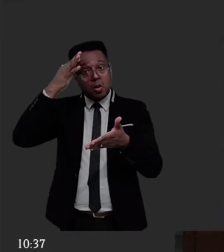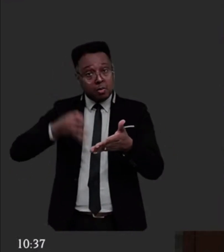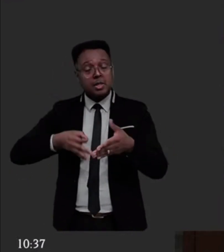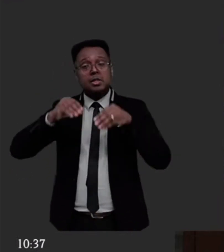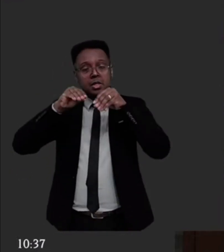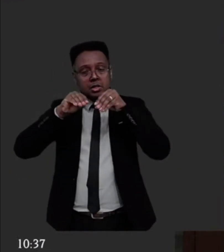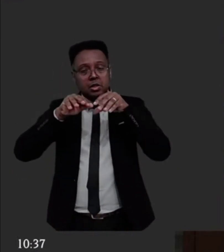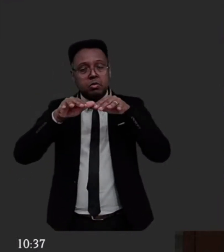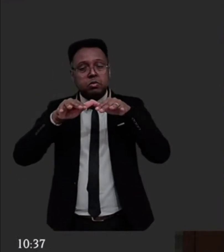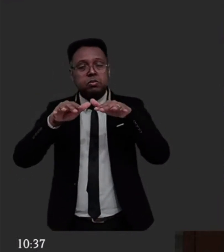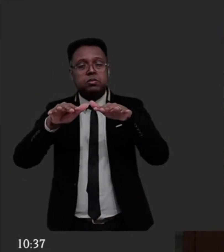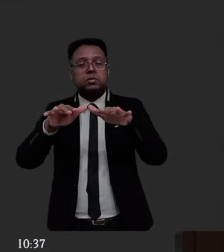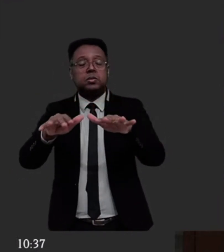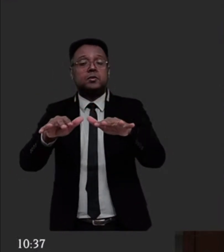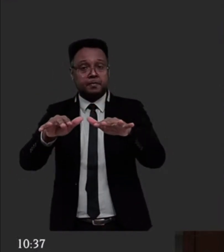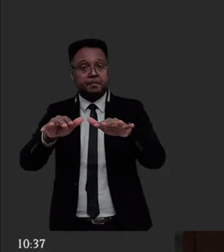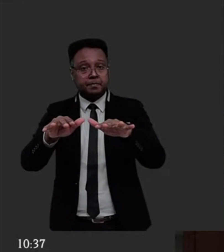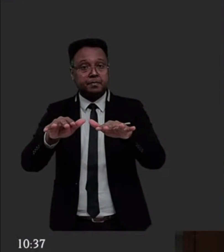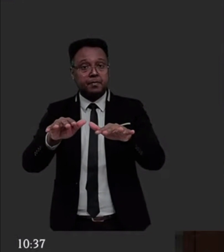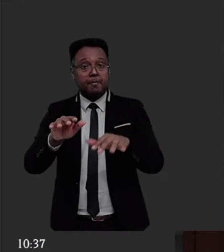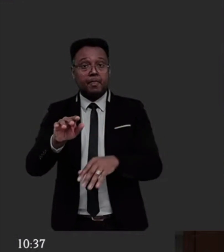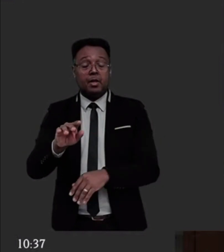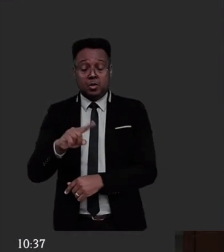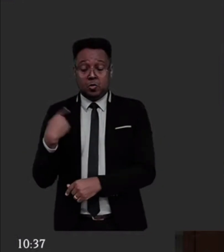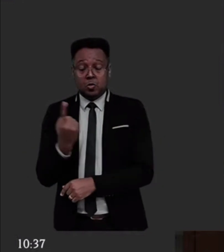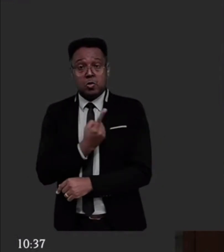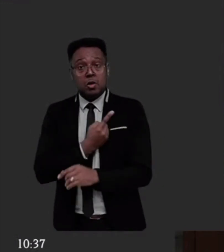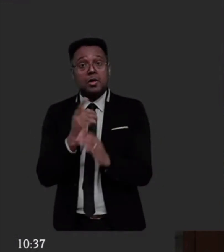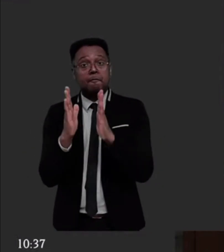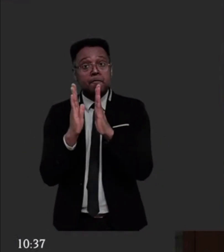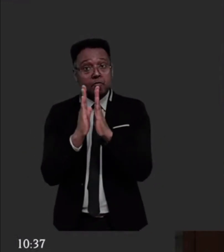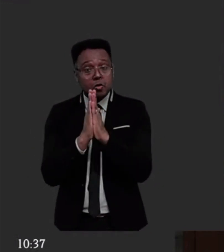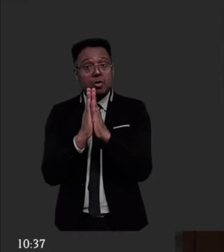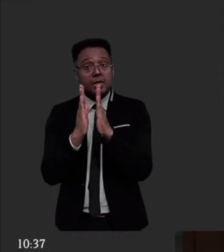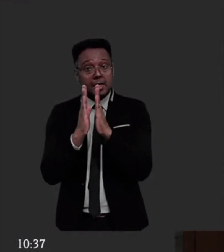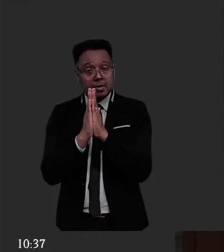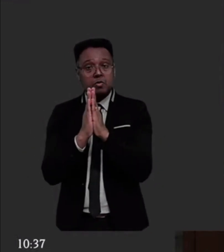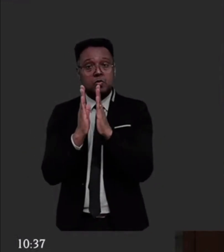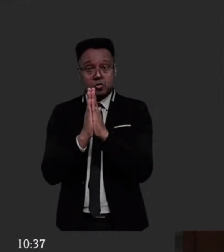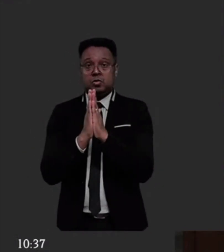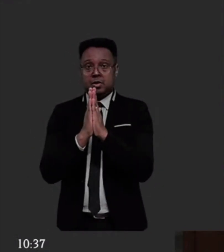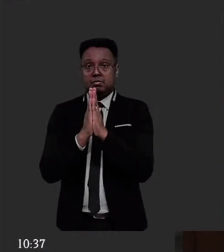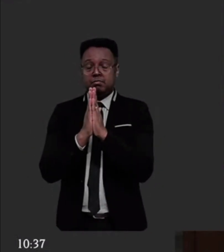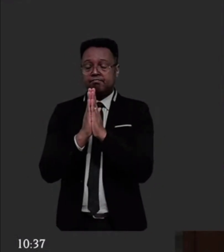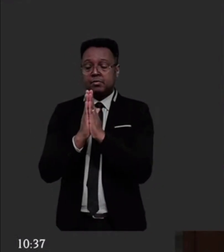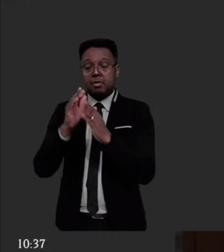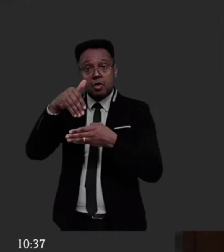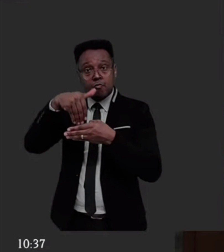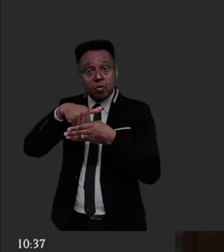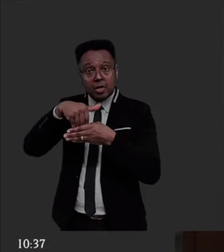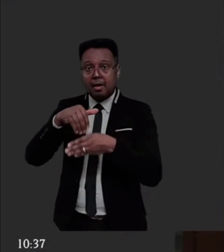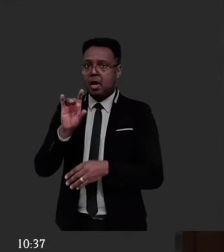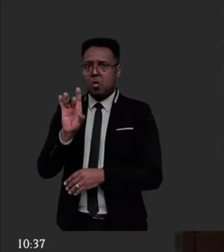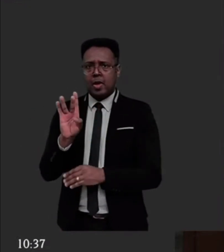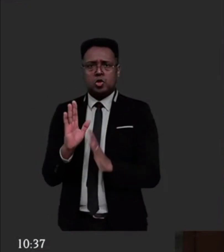porque o esclarecimento... Nós oramos, sempre dizemos, oremos a Deus para votar, mas não é suficiente só orar a